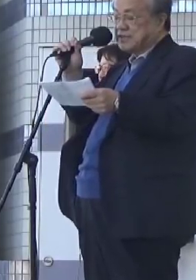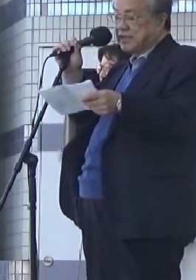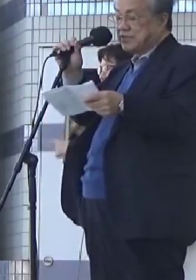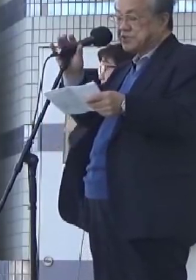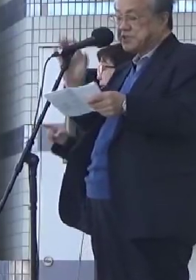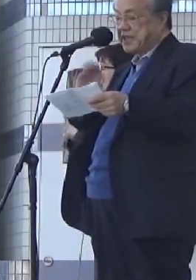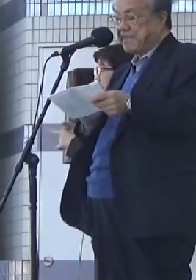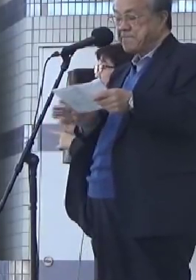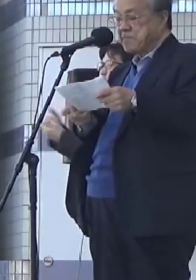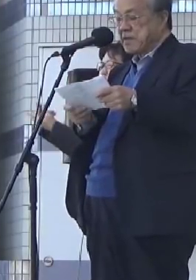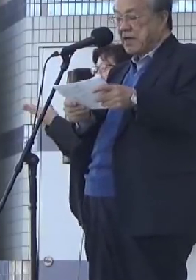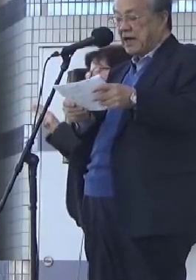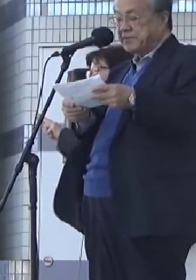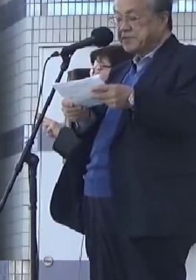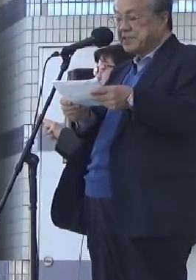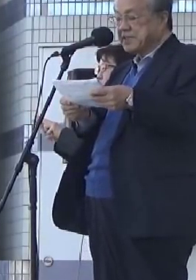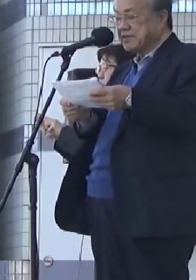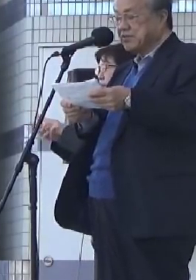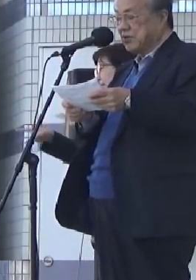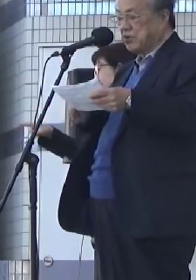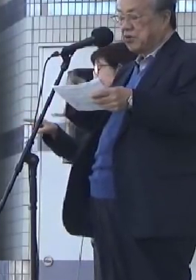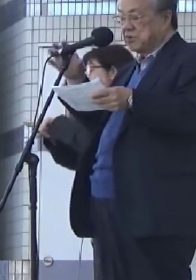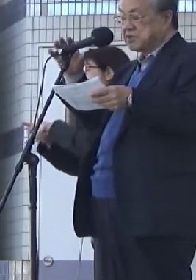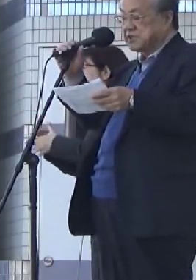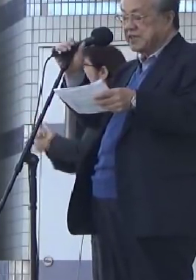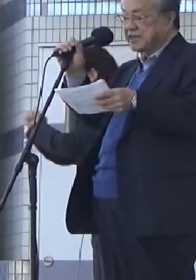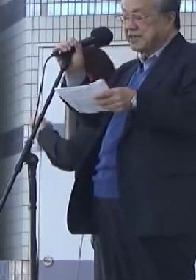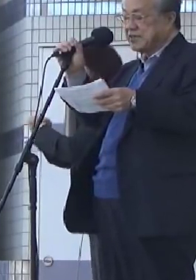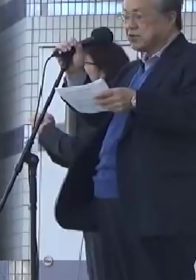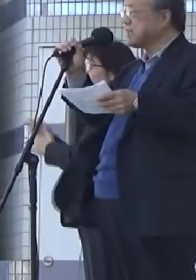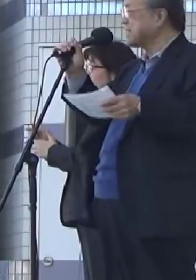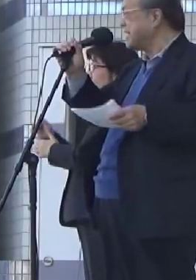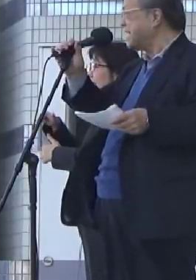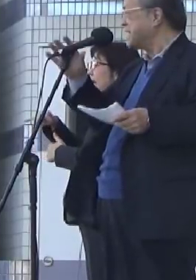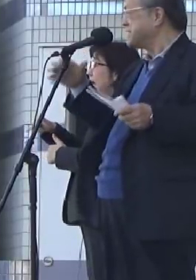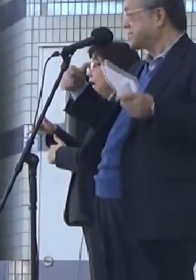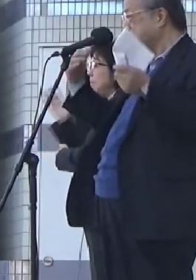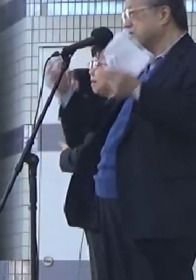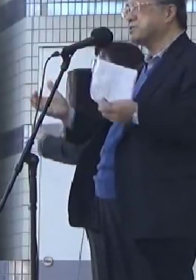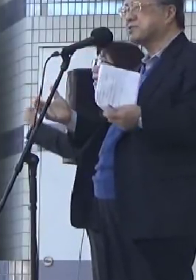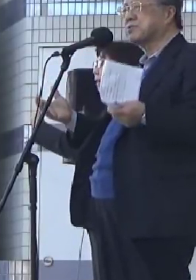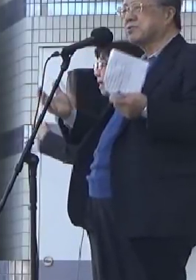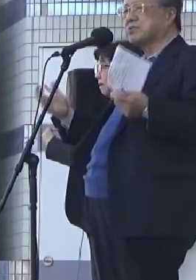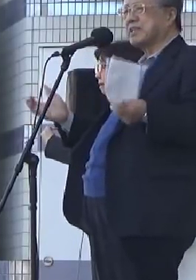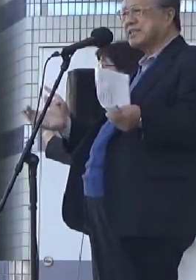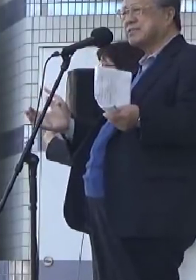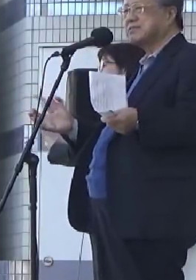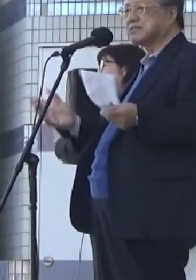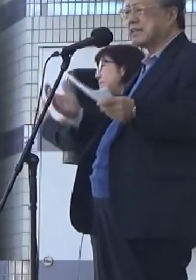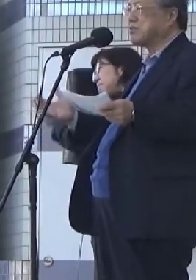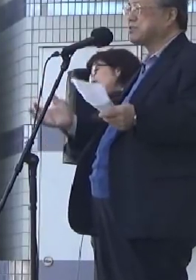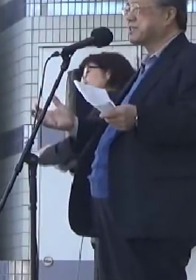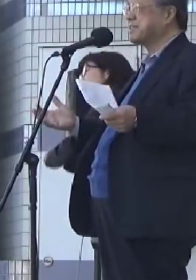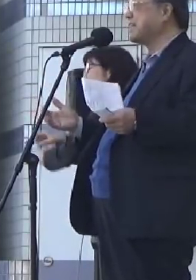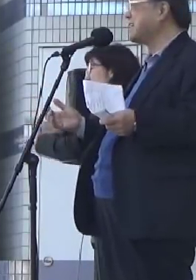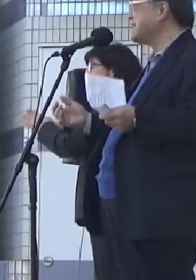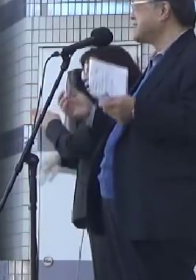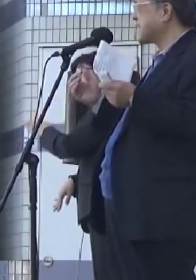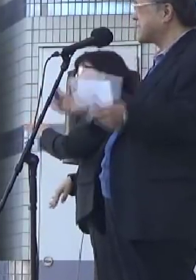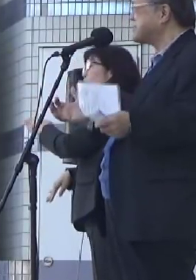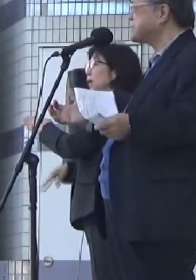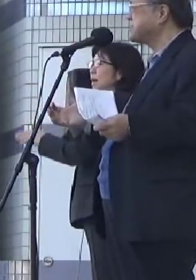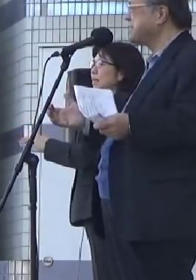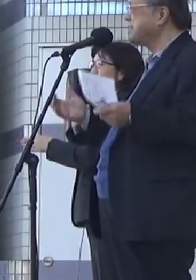党と連帯をして安倍政権を政権の座から引き下ろすことのできる可能性